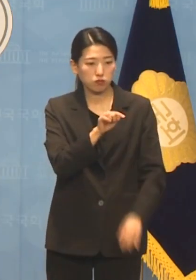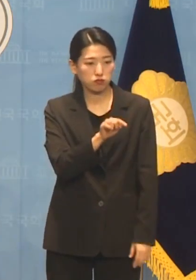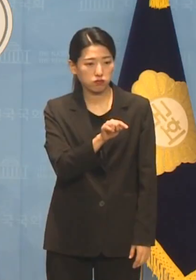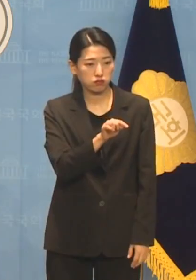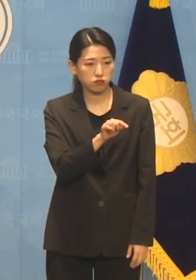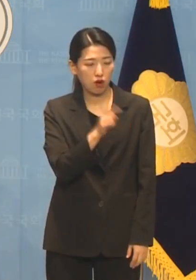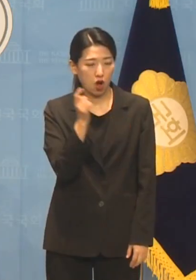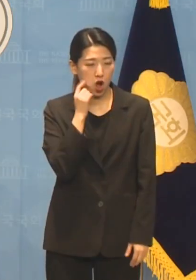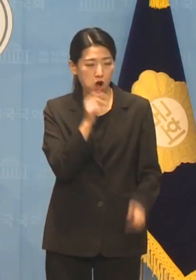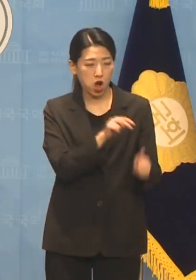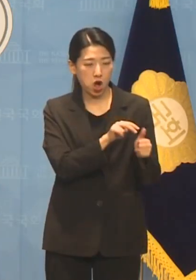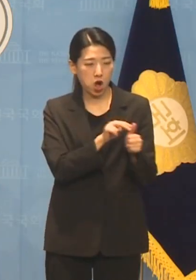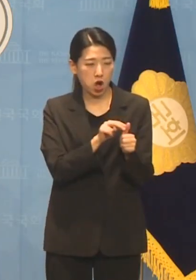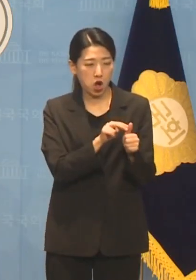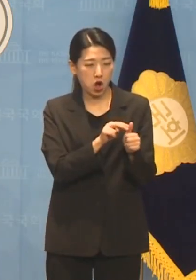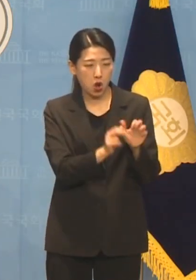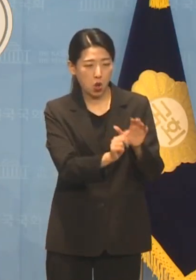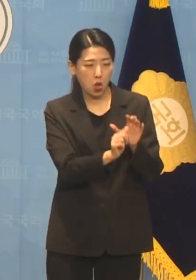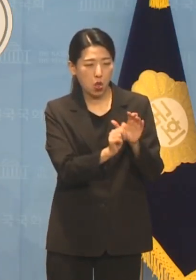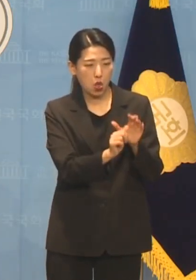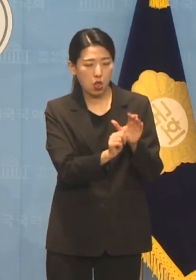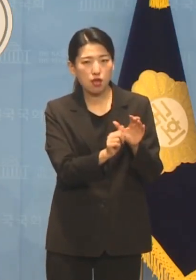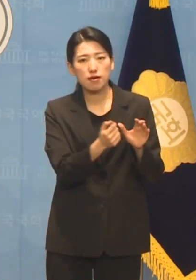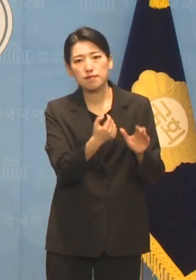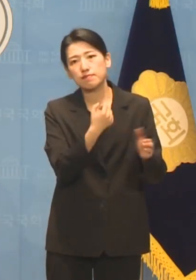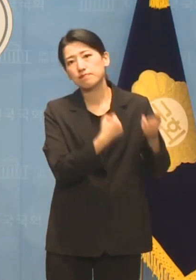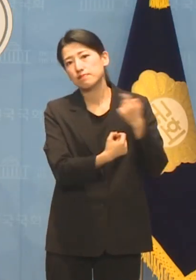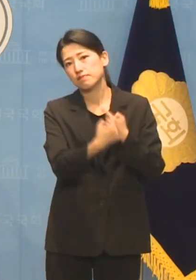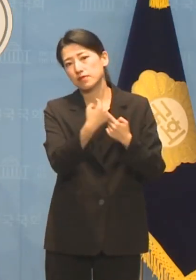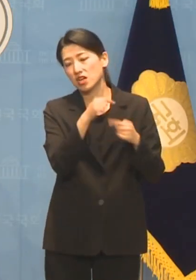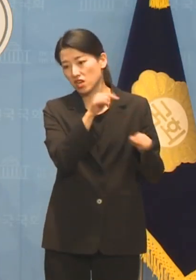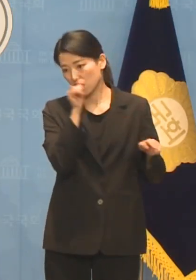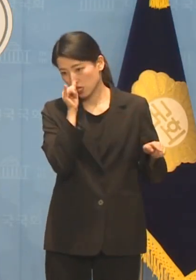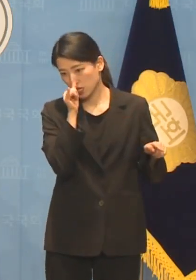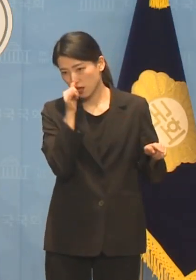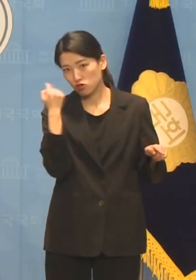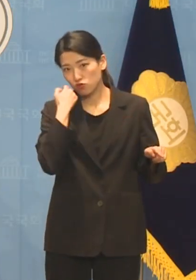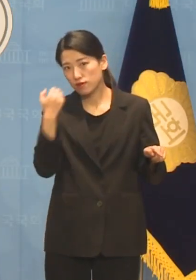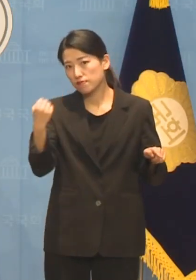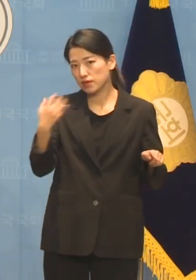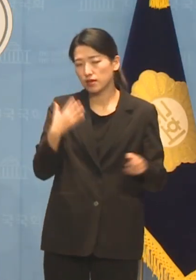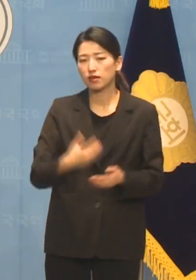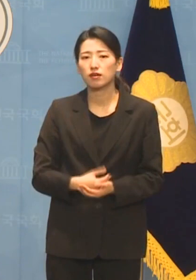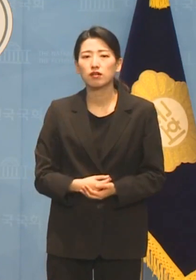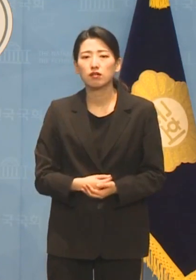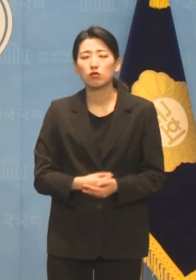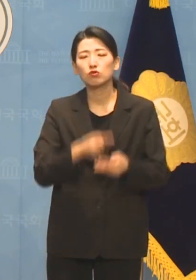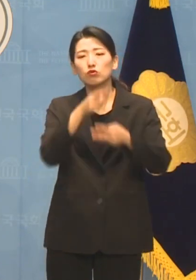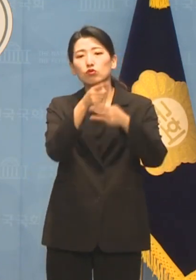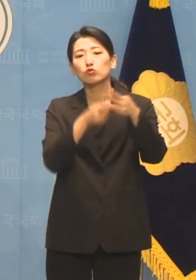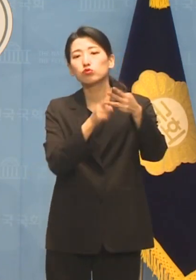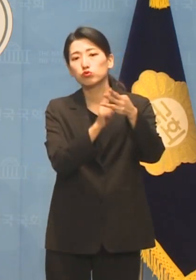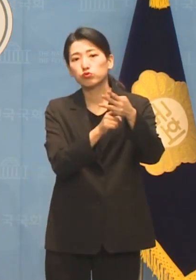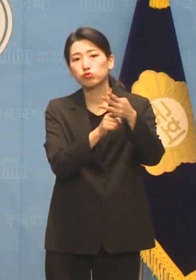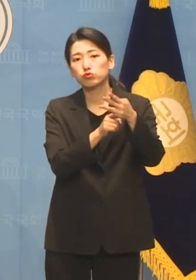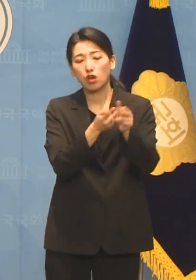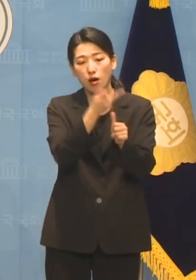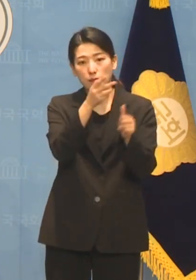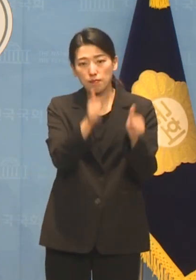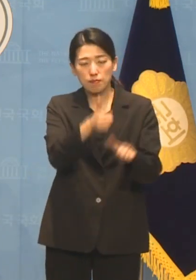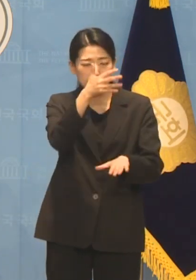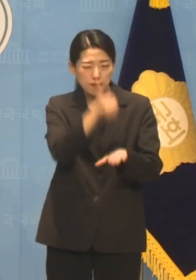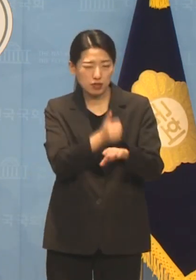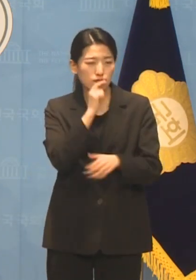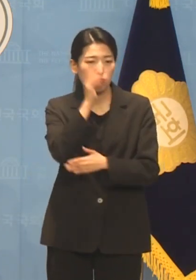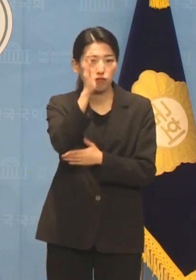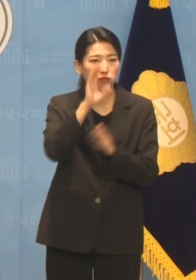허위 정보 유포에 악용되고 있는 정황이 제보되었습니다. 또한 윤석열 대통령의 헌법재판소 최후 진술 과정에서 이태원